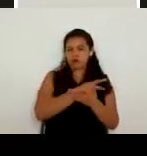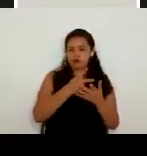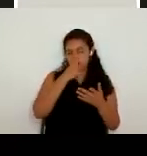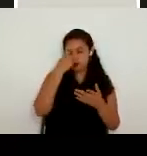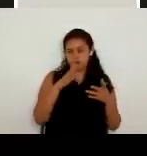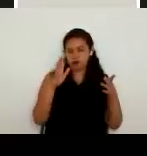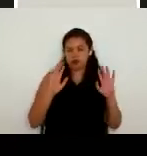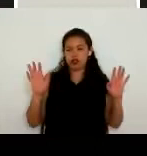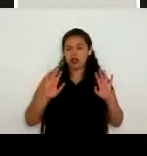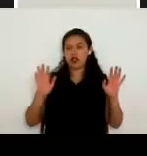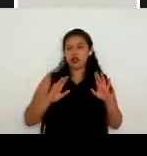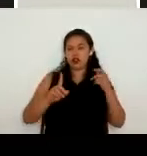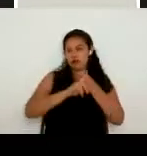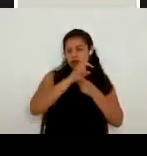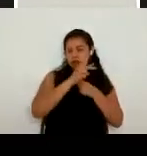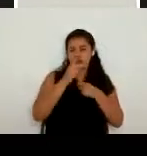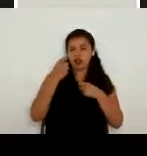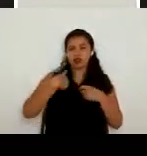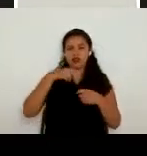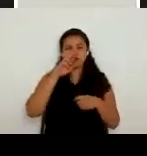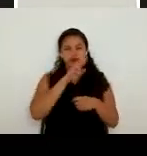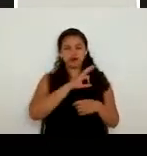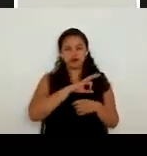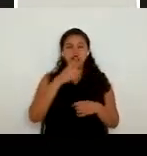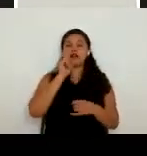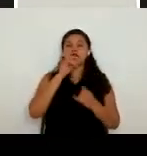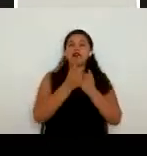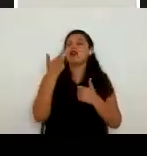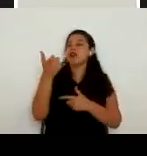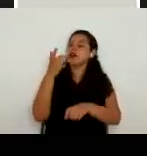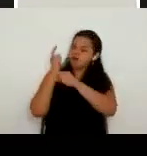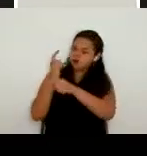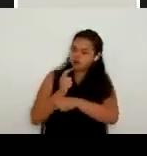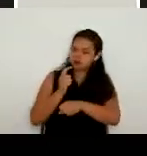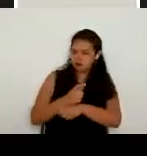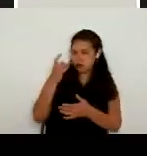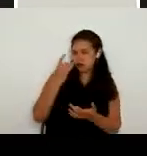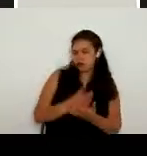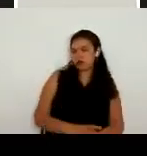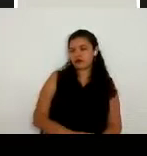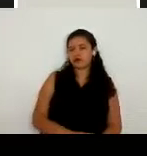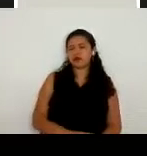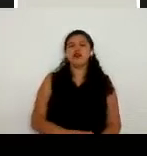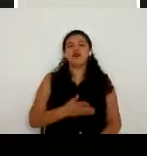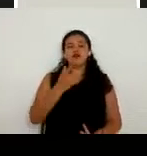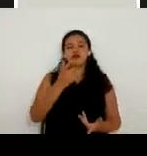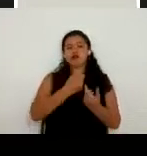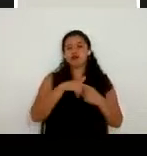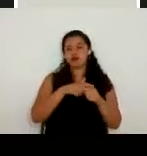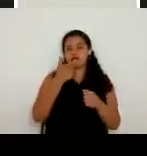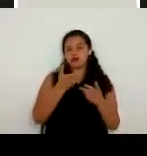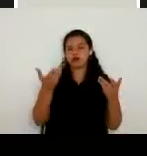necesidades problemas y también identificar los recursos porque no solo el suceso económico no solamente trata de